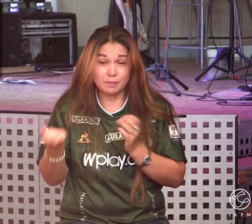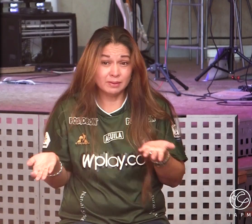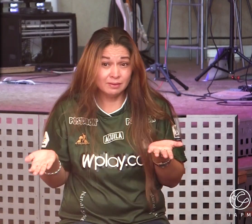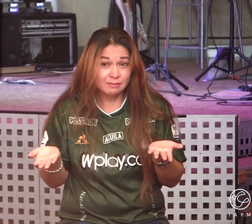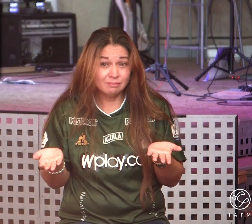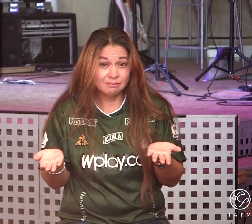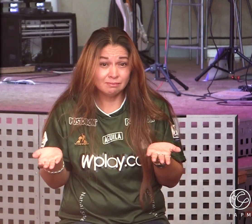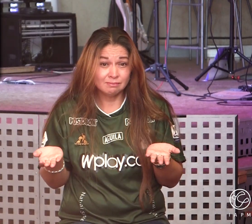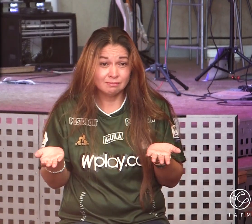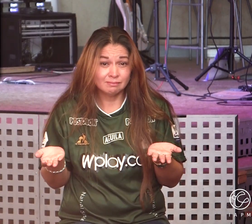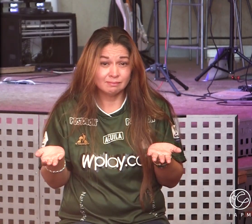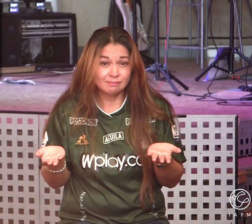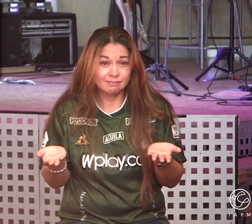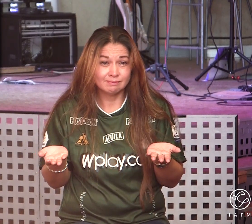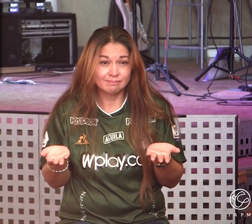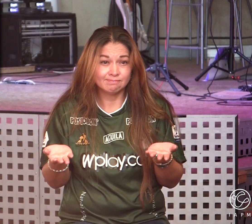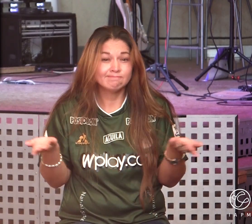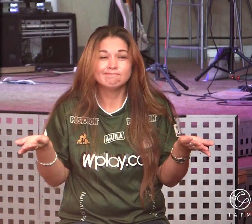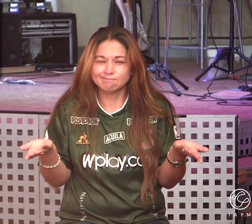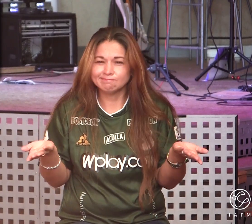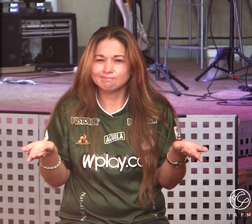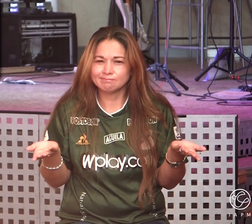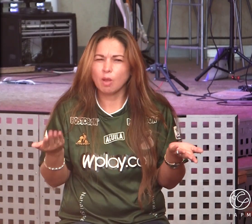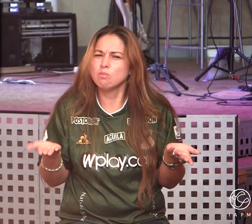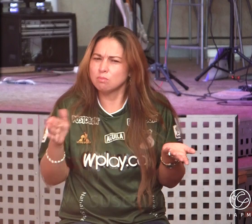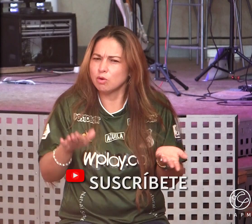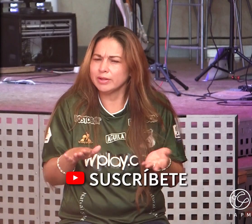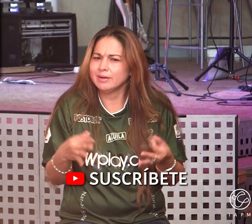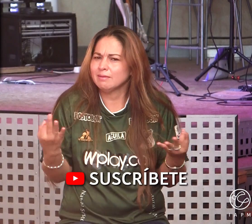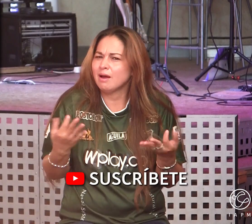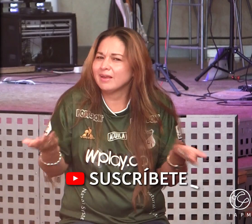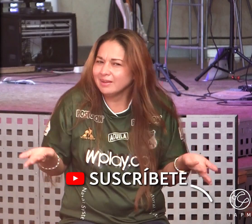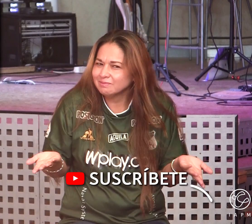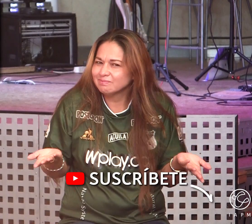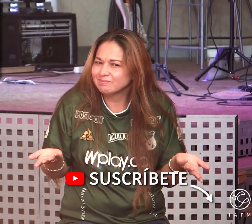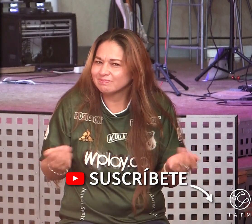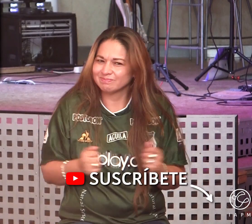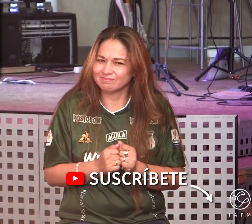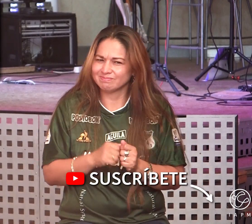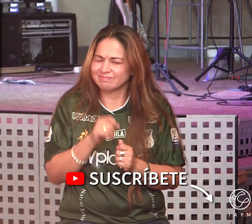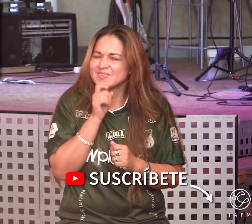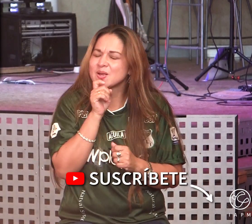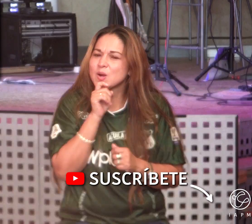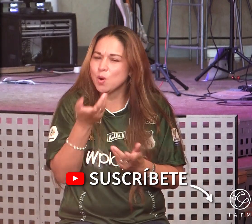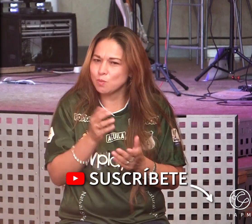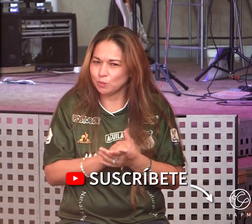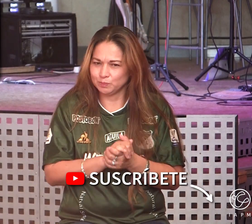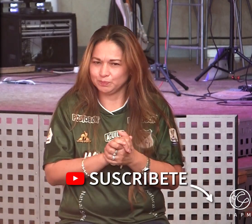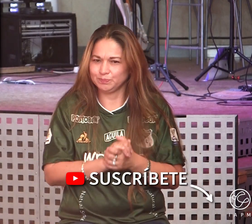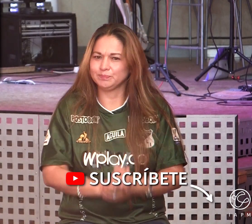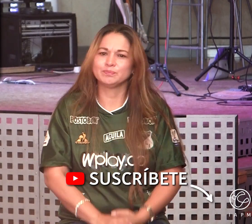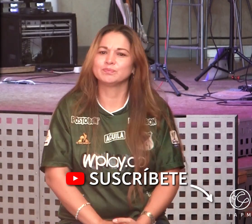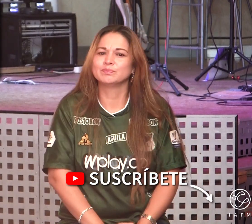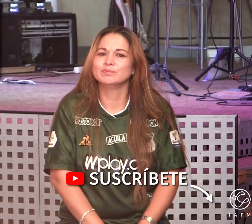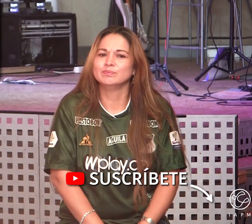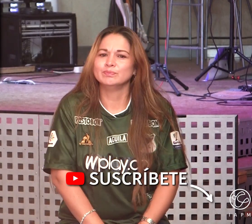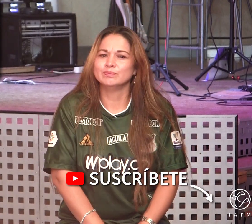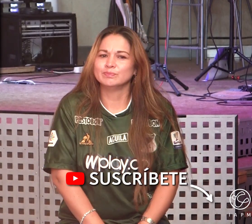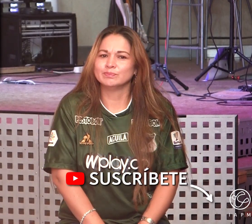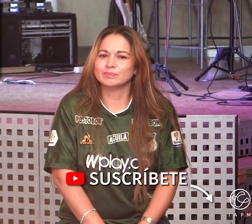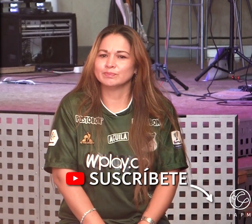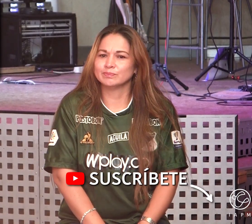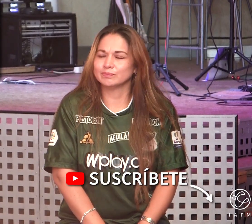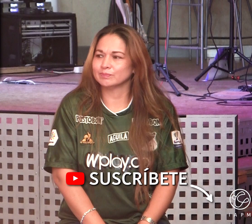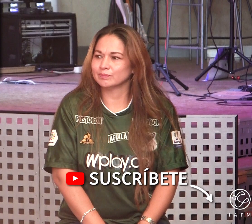vas a comprender lo serio de lo que pasó allá, lo grave de lo que pasó allá. Y la clase de ser en que Adán se convirtió, que